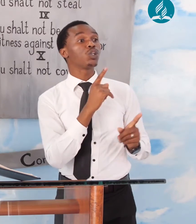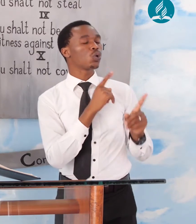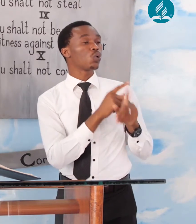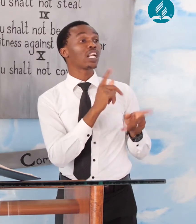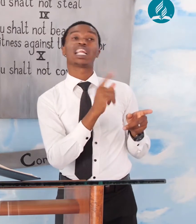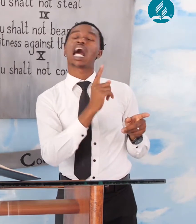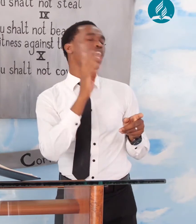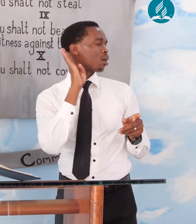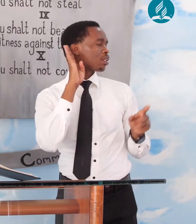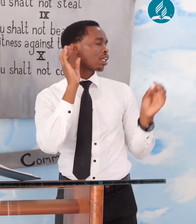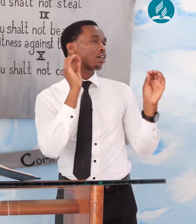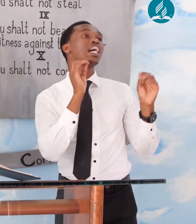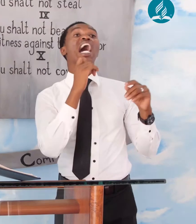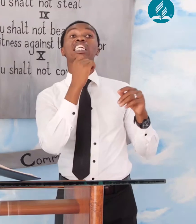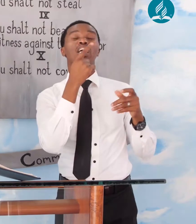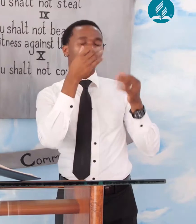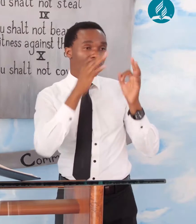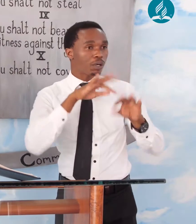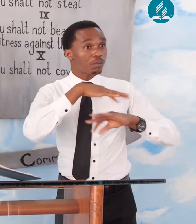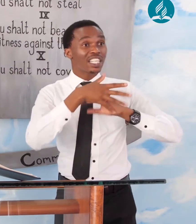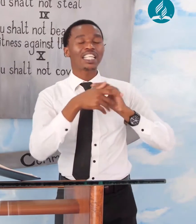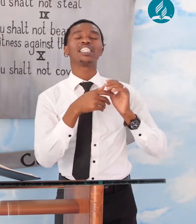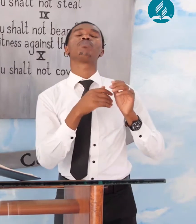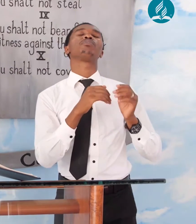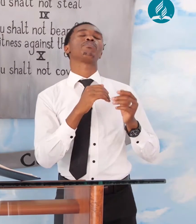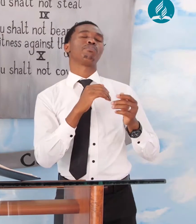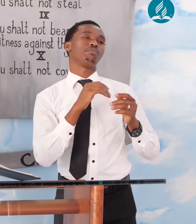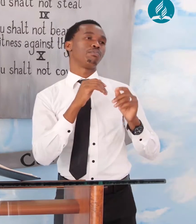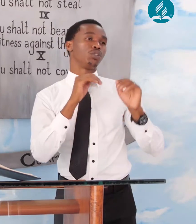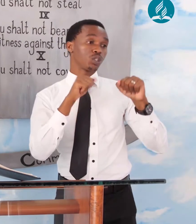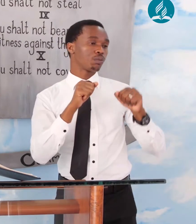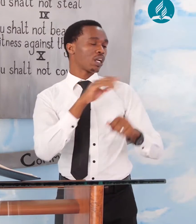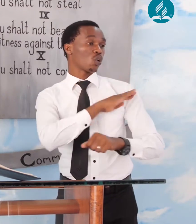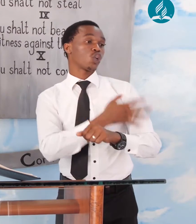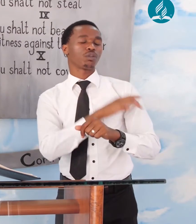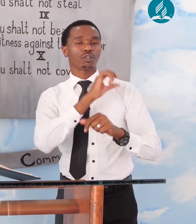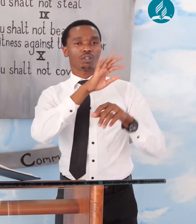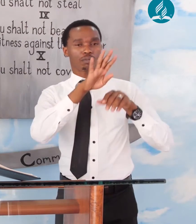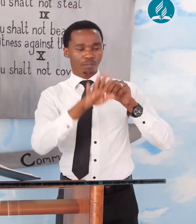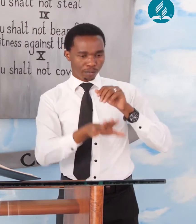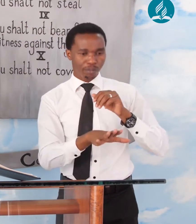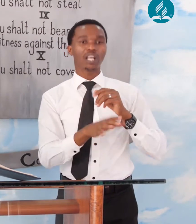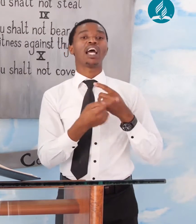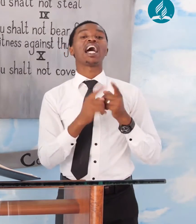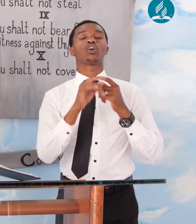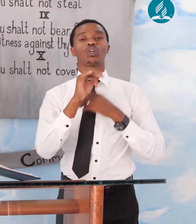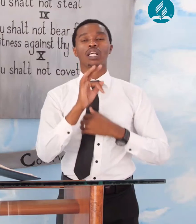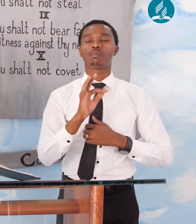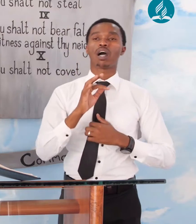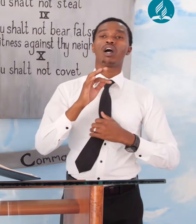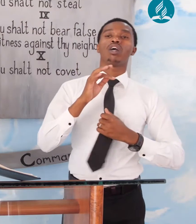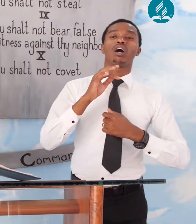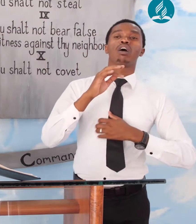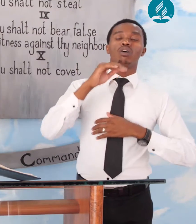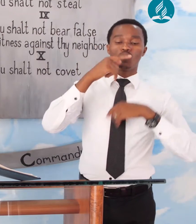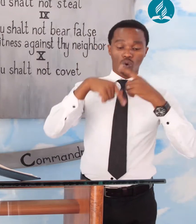azakubwira ibinaniza byinshi bishobora kuguca intege ariko nukomeza ukamenya yuko